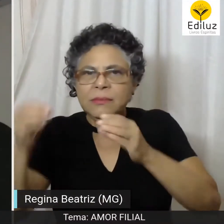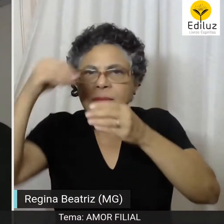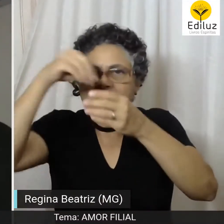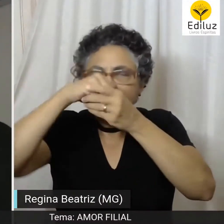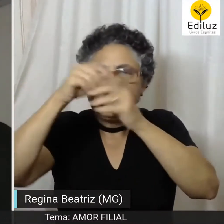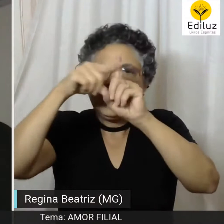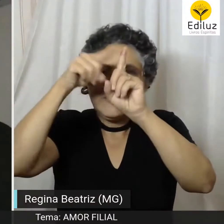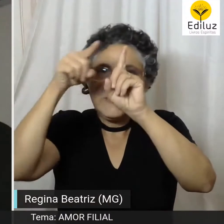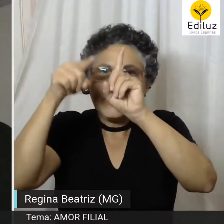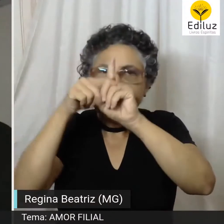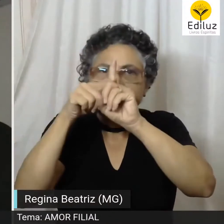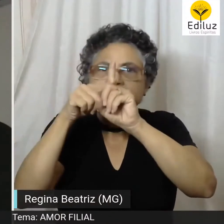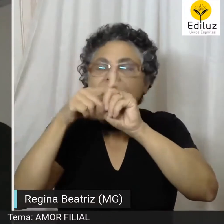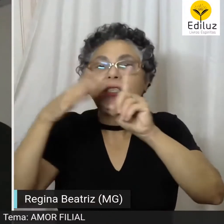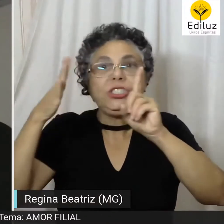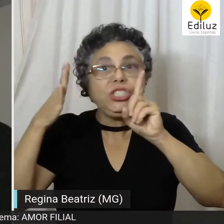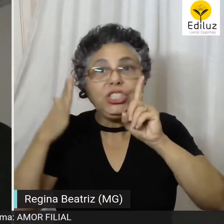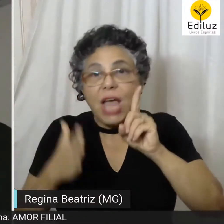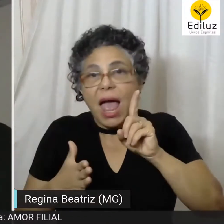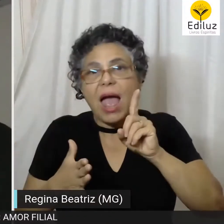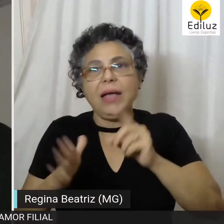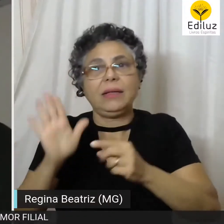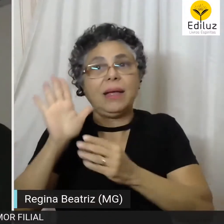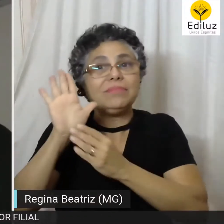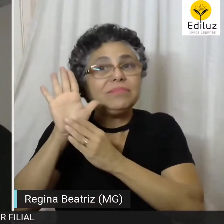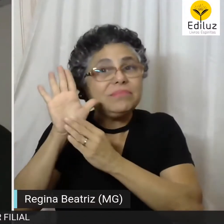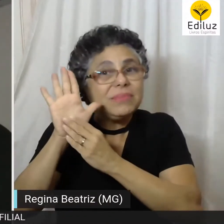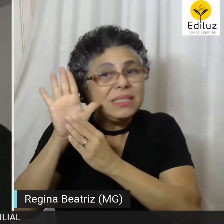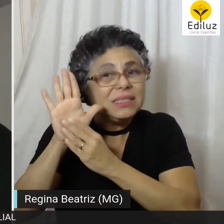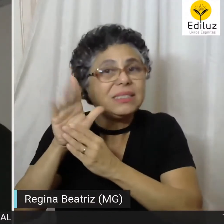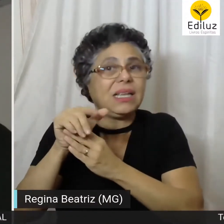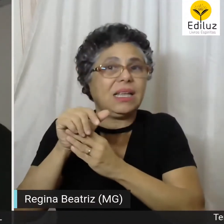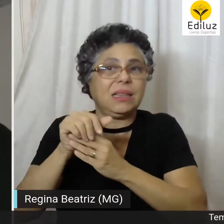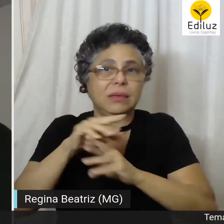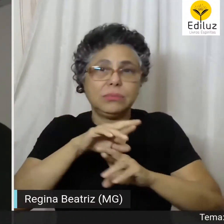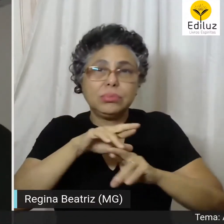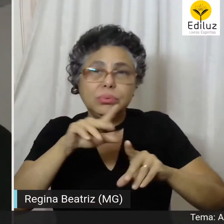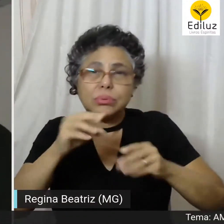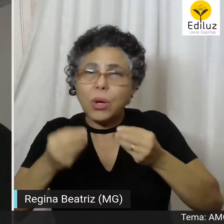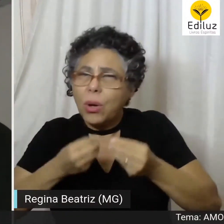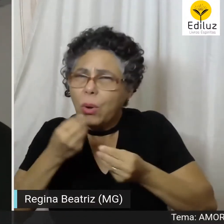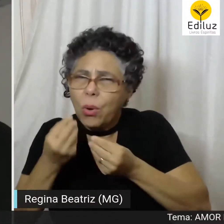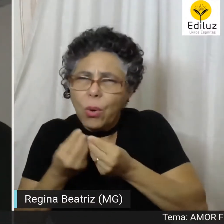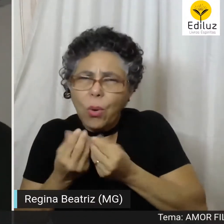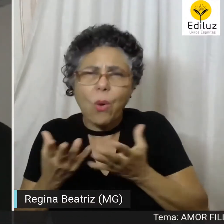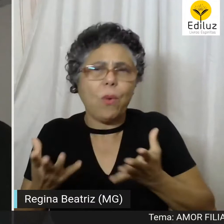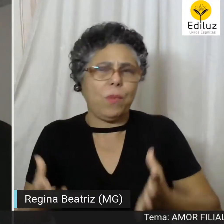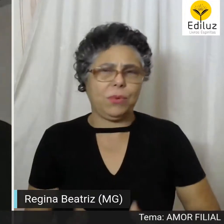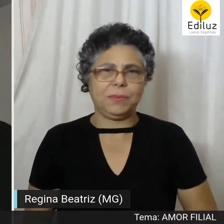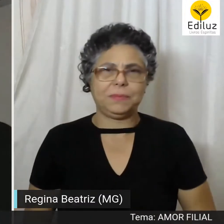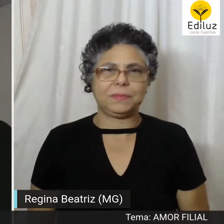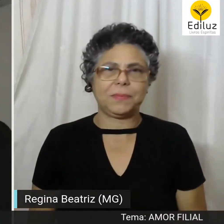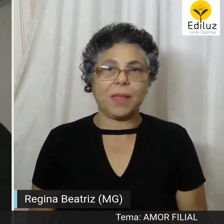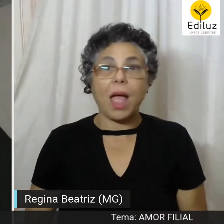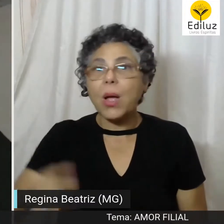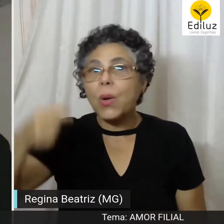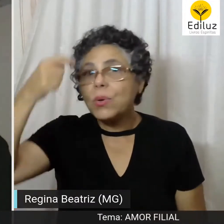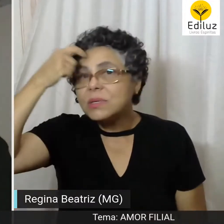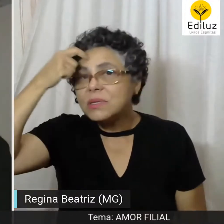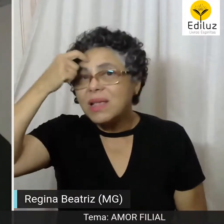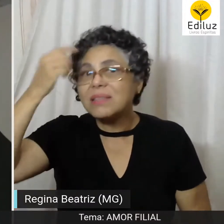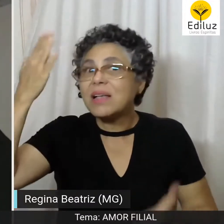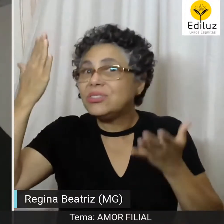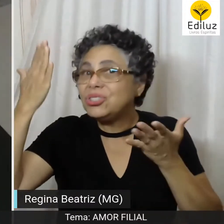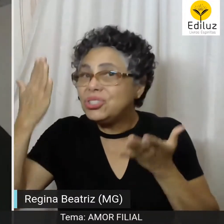é, desde já, representativa na constituição dessa consciência,